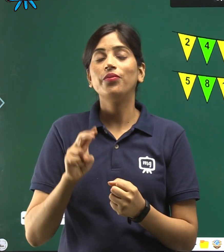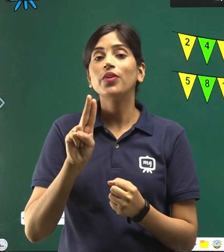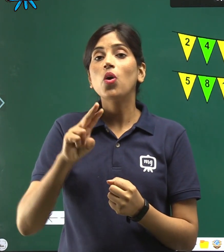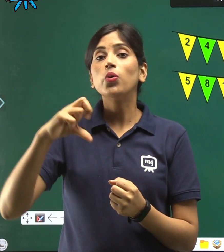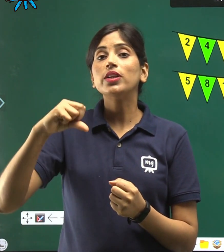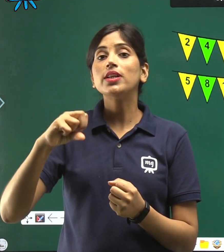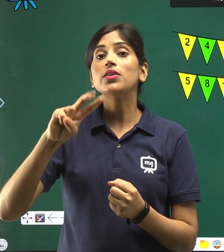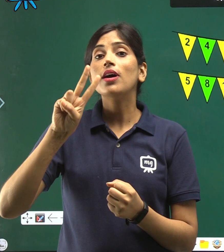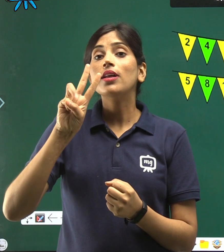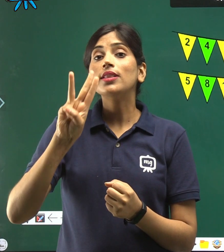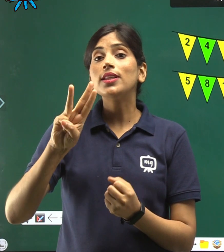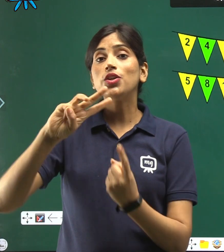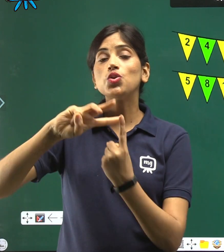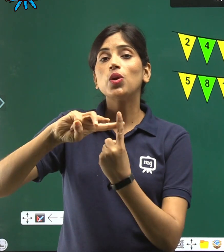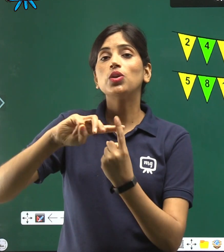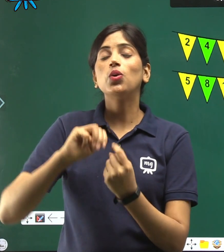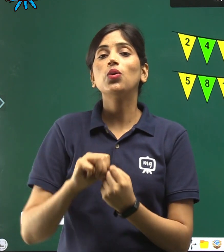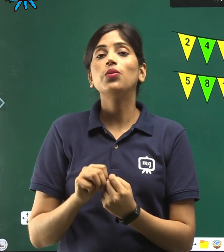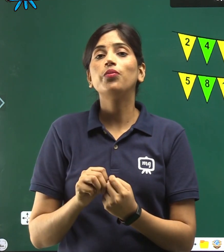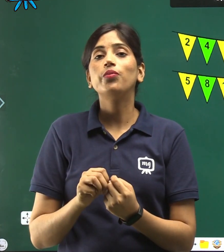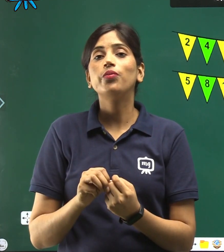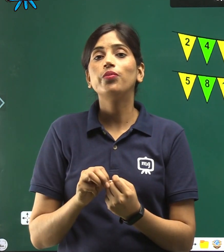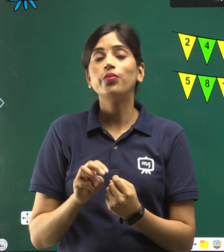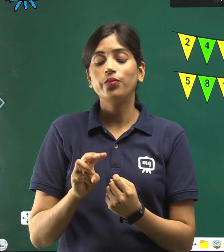29 में 3 जोड़े तो